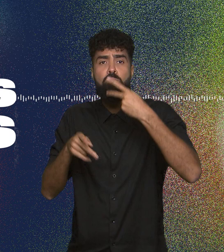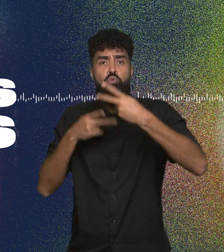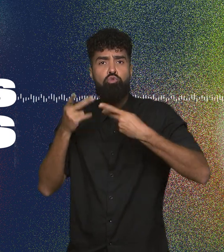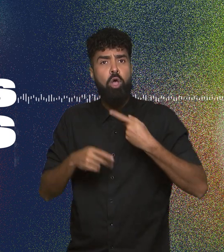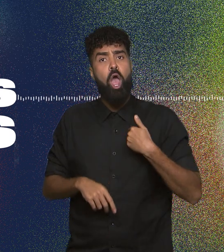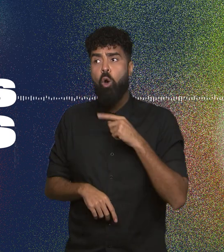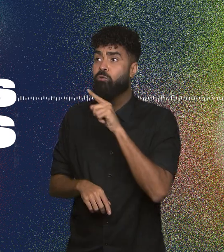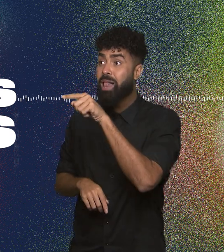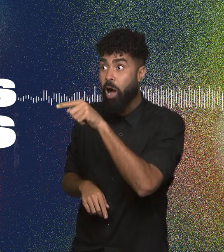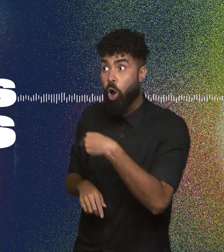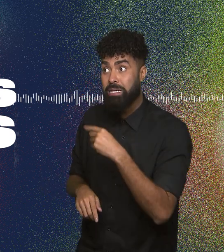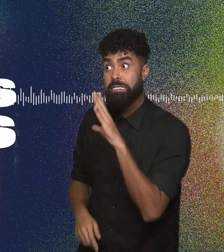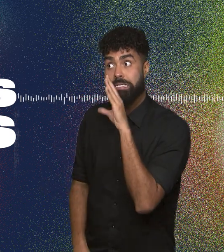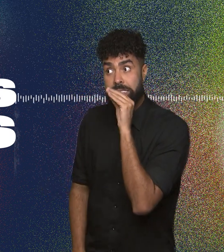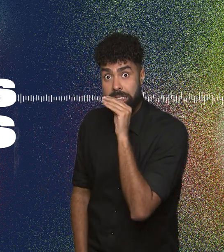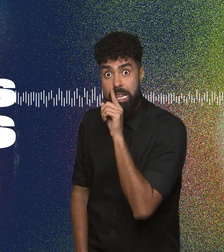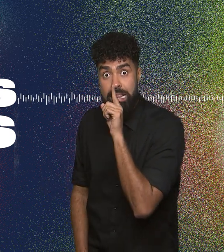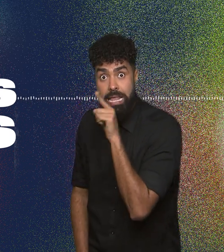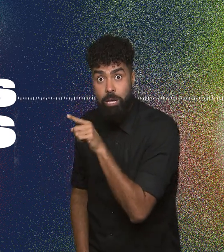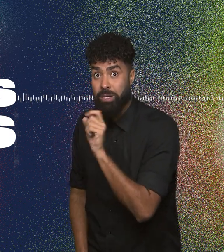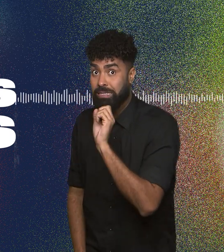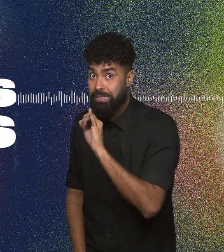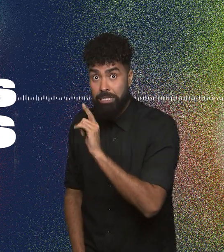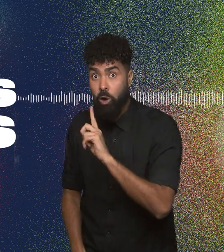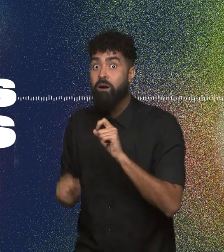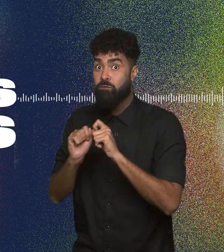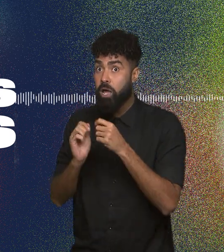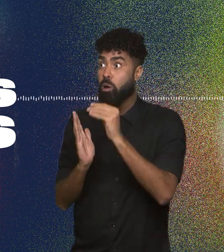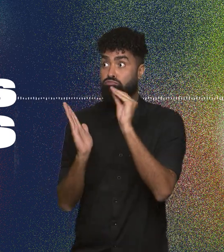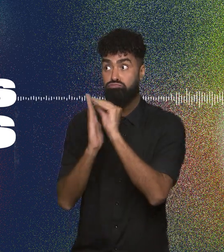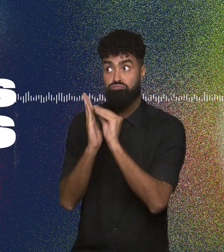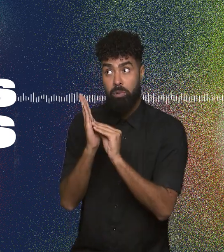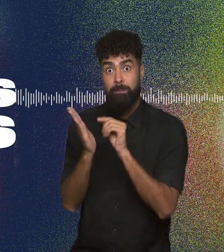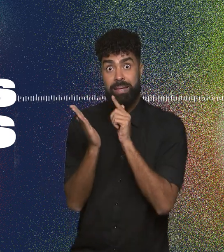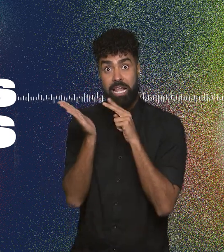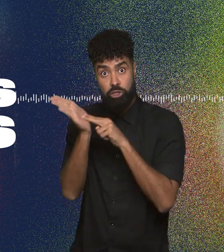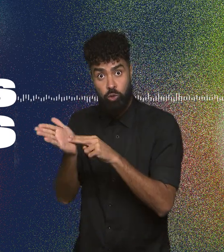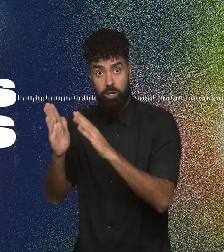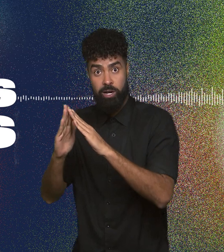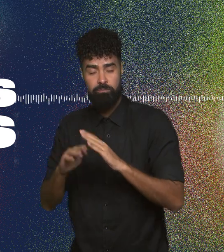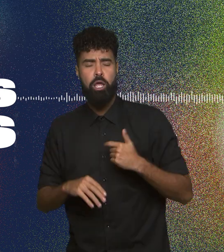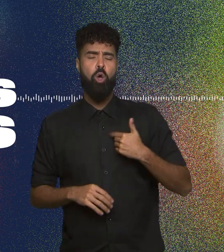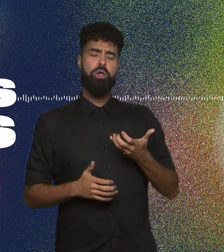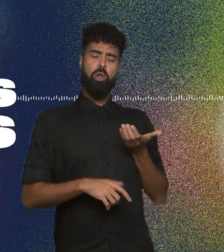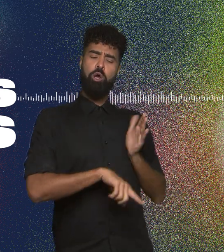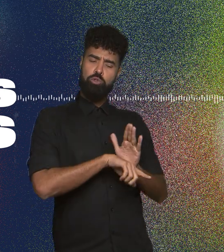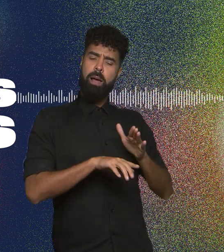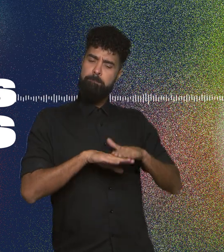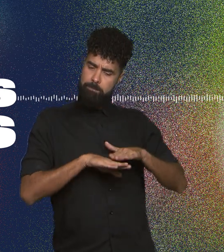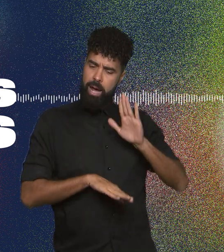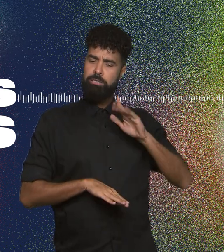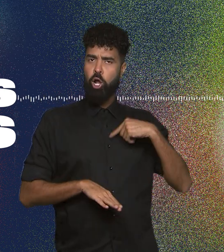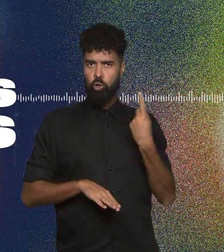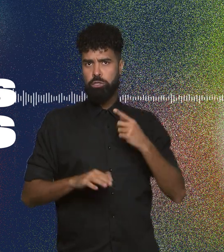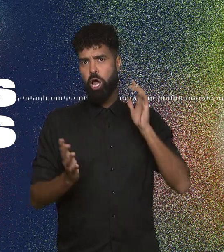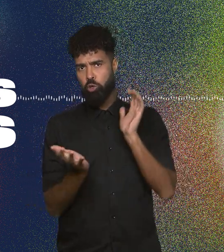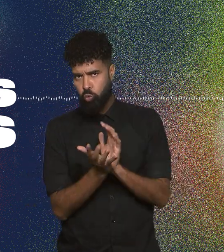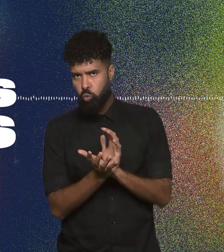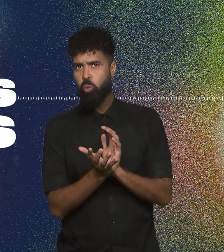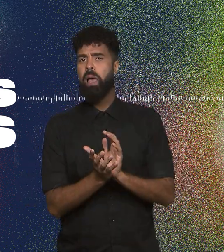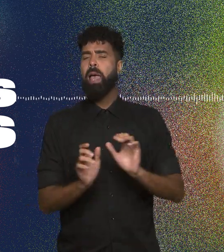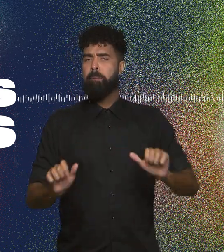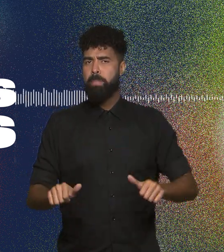fizer silêncio, pode tomar bilhetinho. Eu quero ajudar mais a nossa turma. Quero que ela seja melhor, melhore